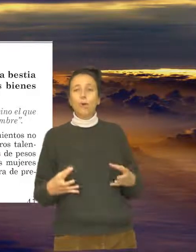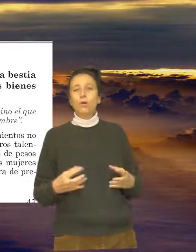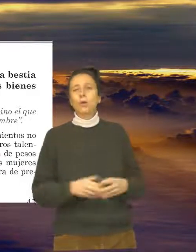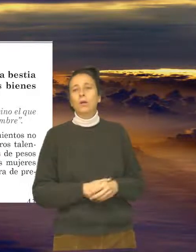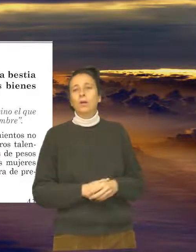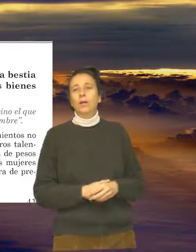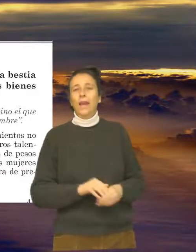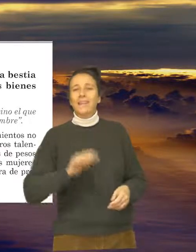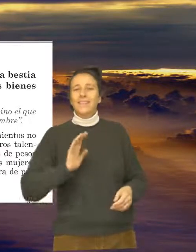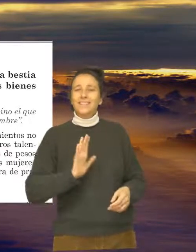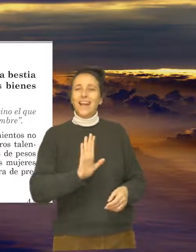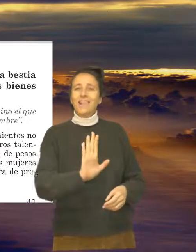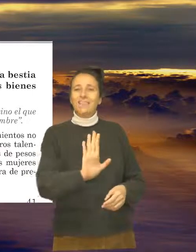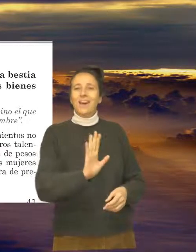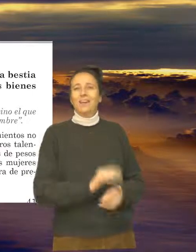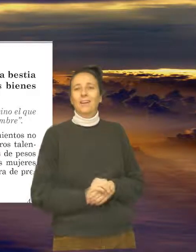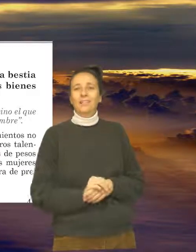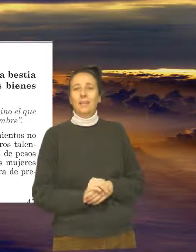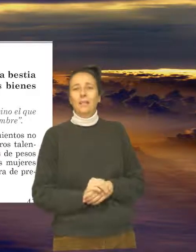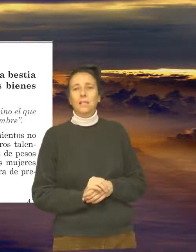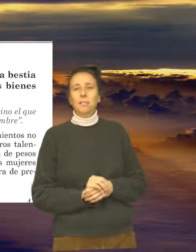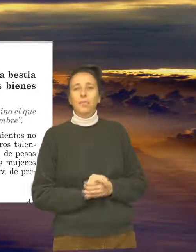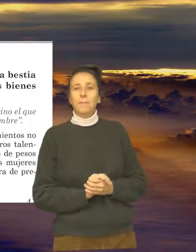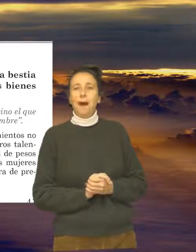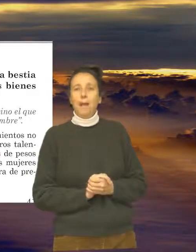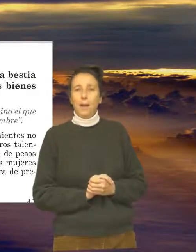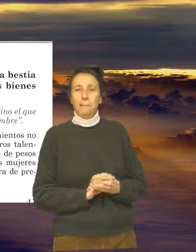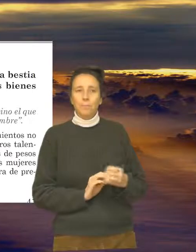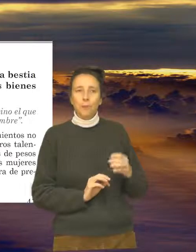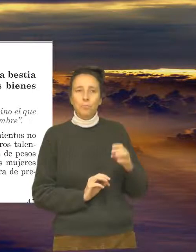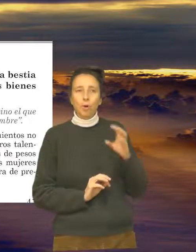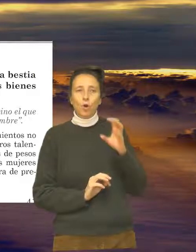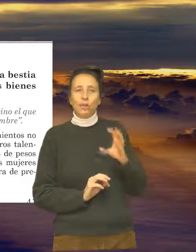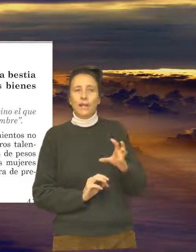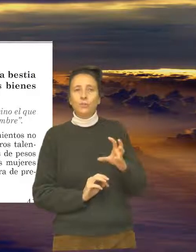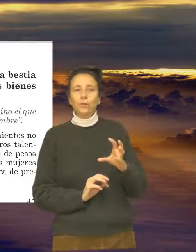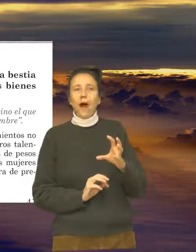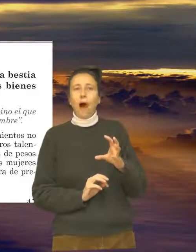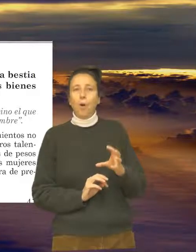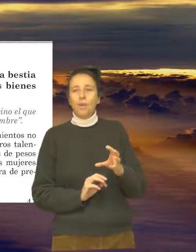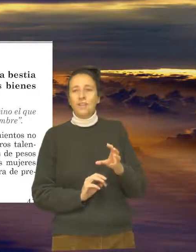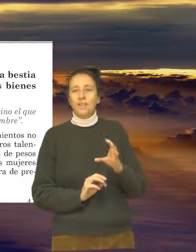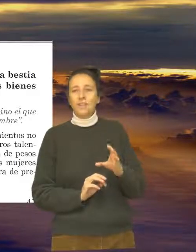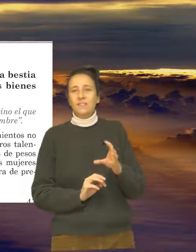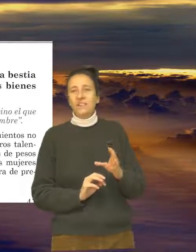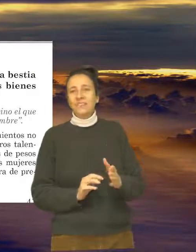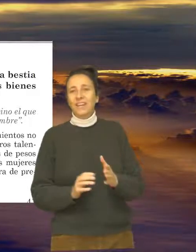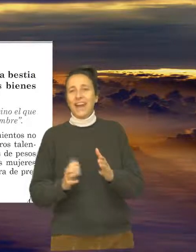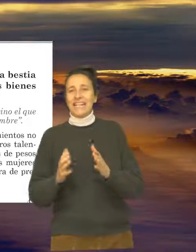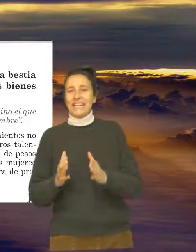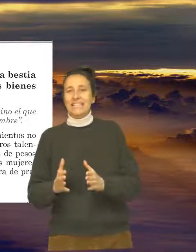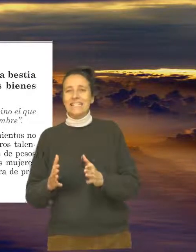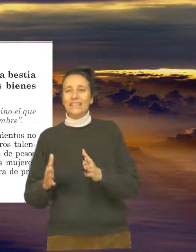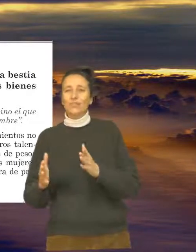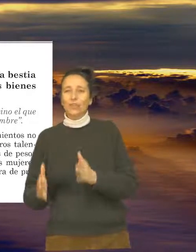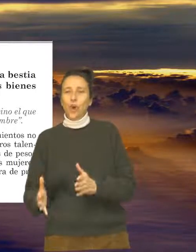un grupo que rechaza ese tipo de marca. Por lo tanto, ahora se